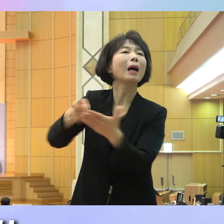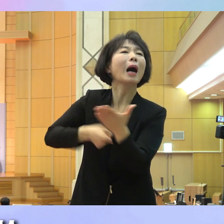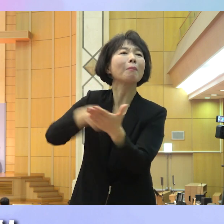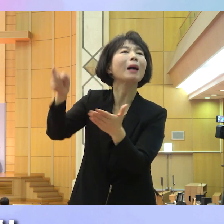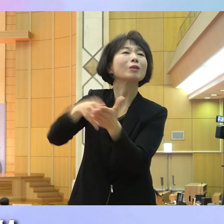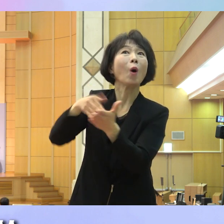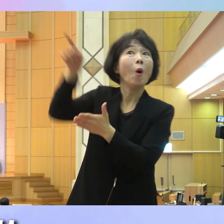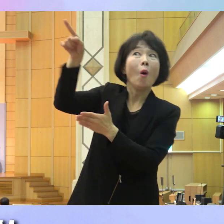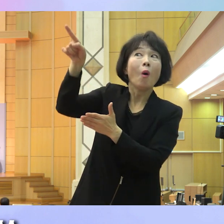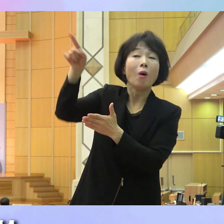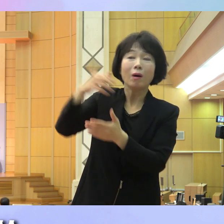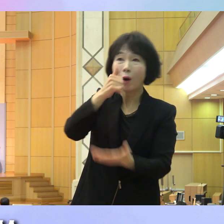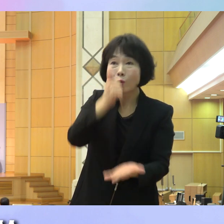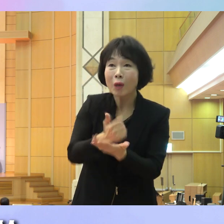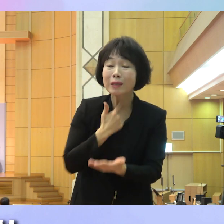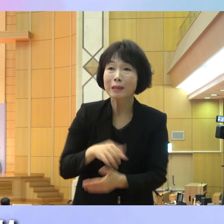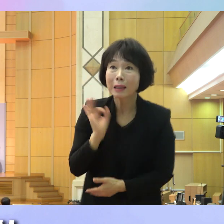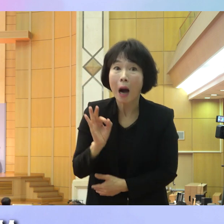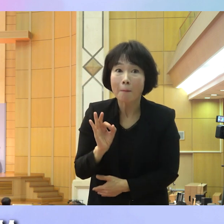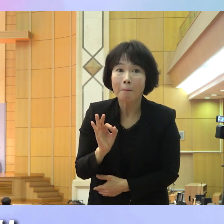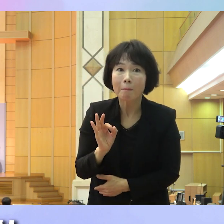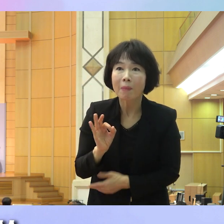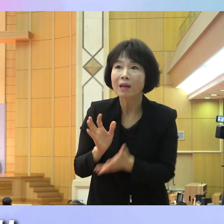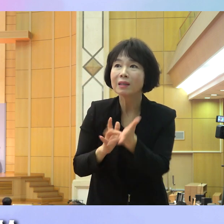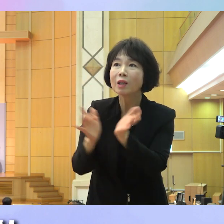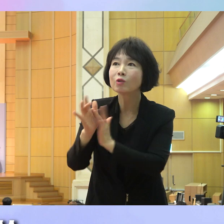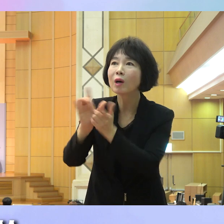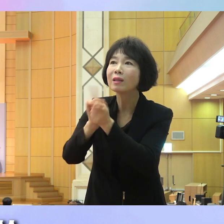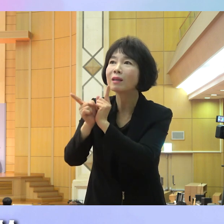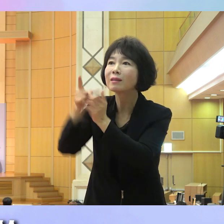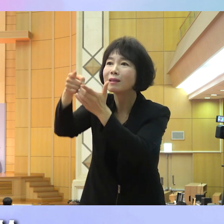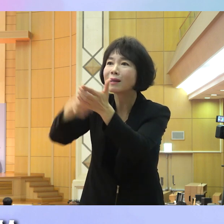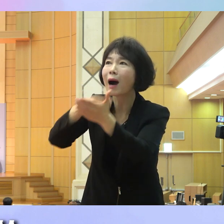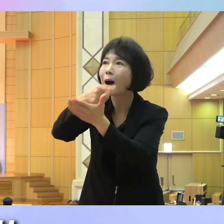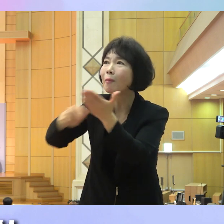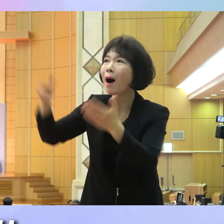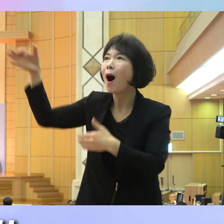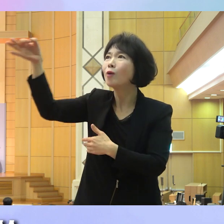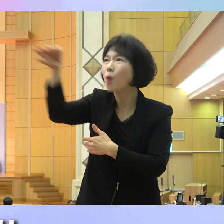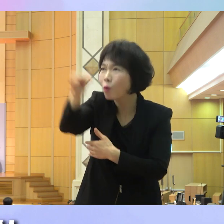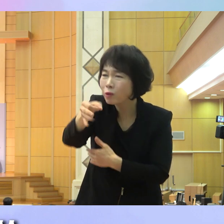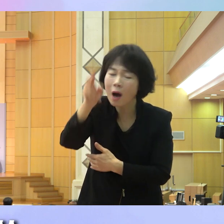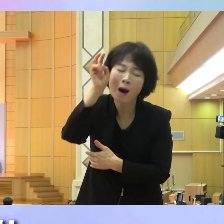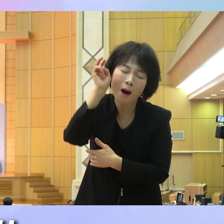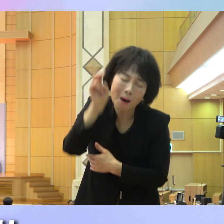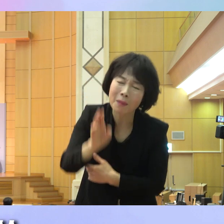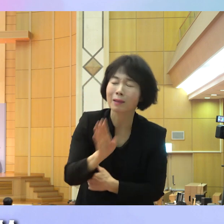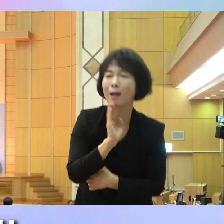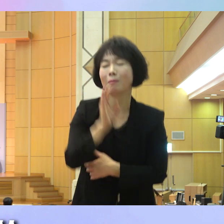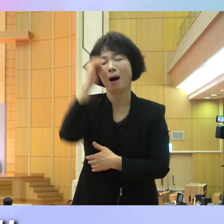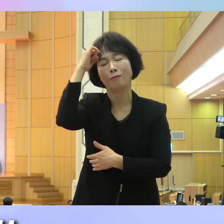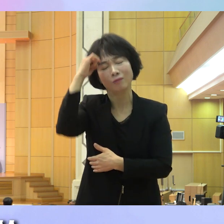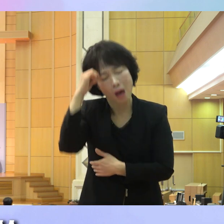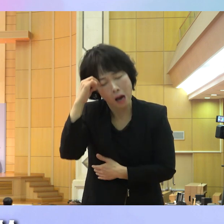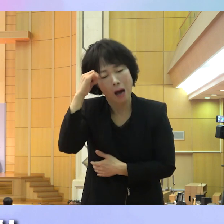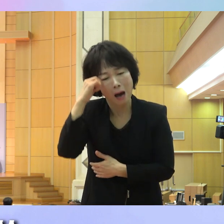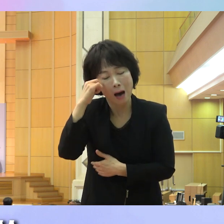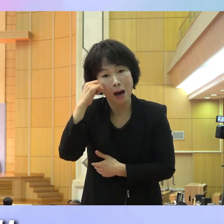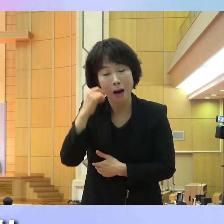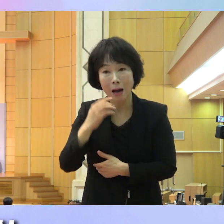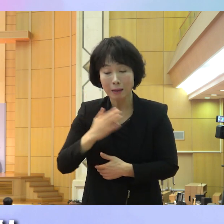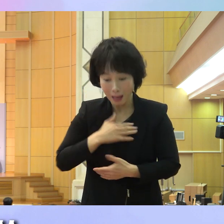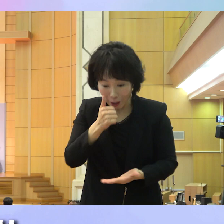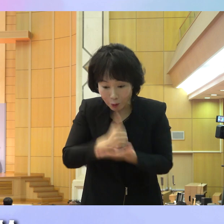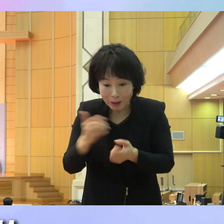그 빚을 갚으려면 죄의 싹슨 사망해야 될 자리에 예수님이 대신